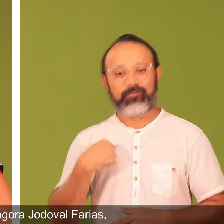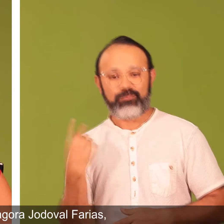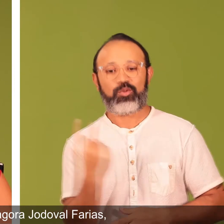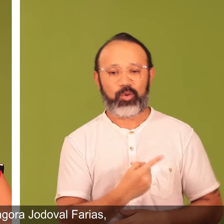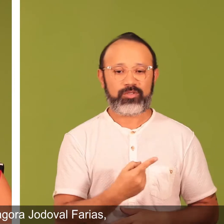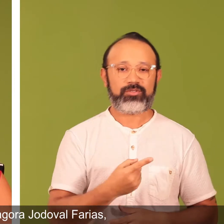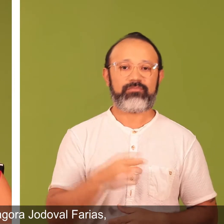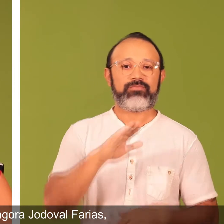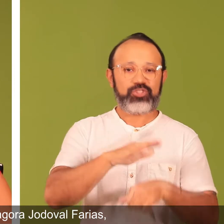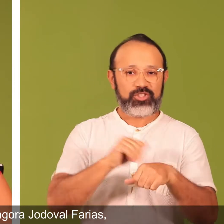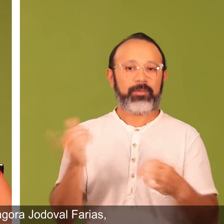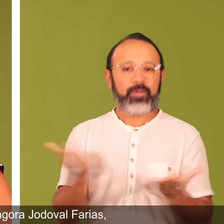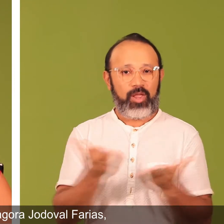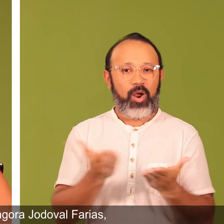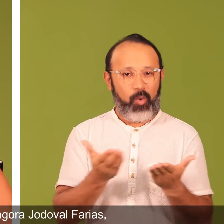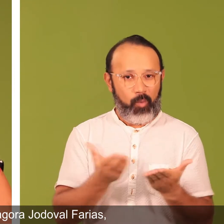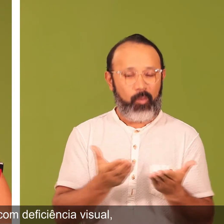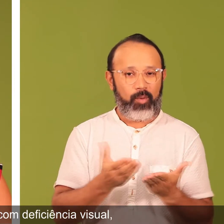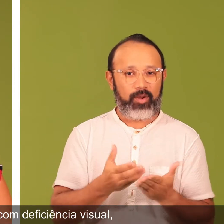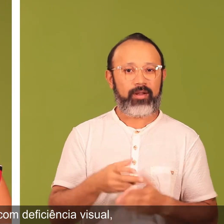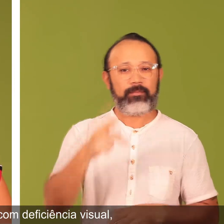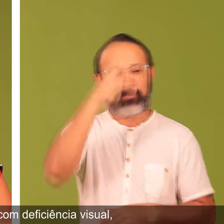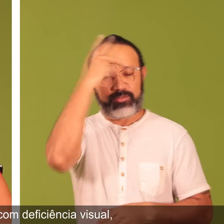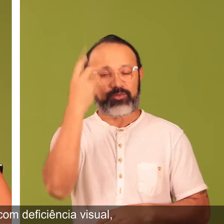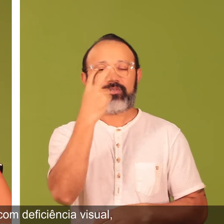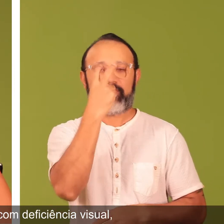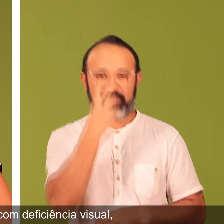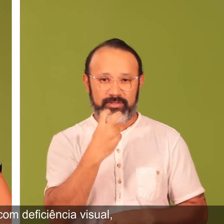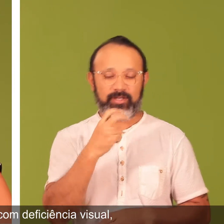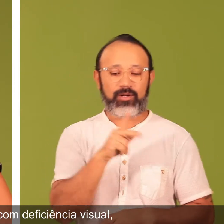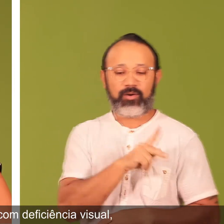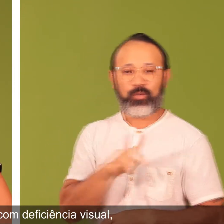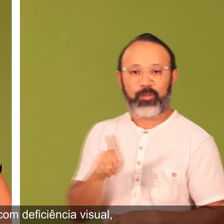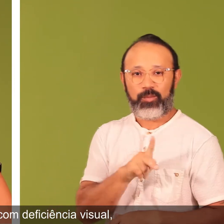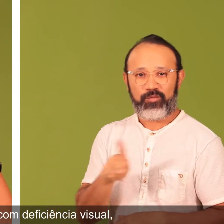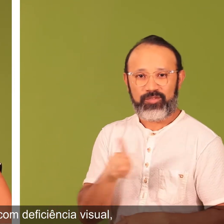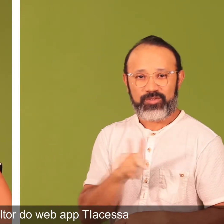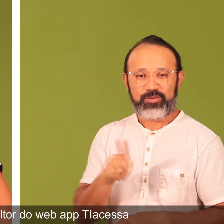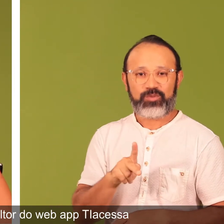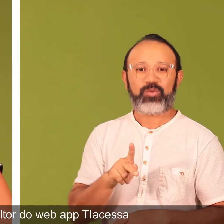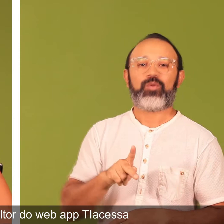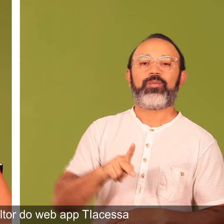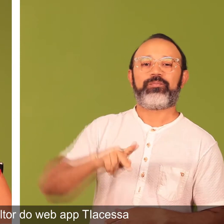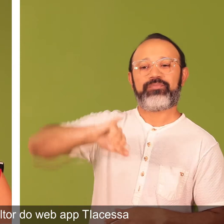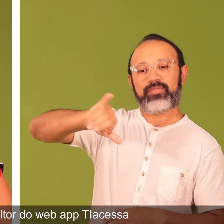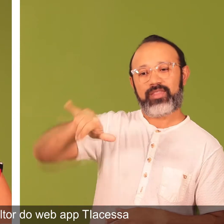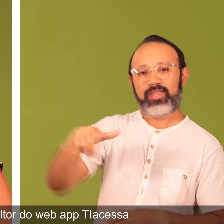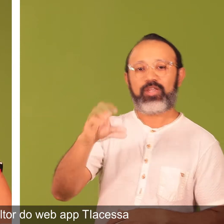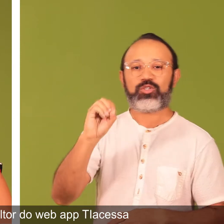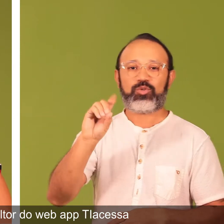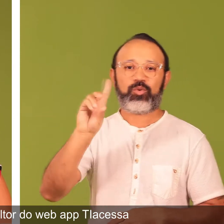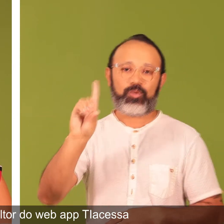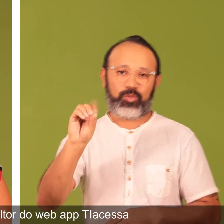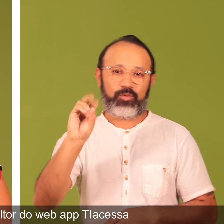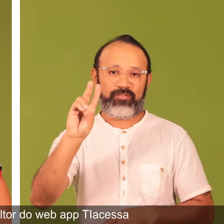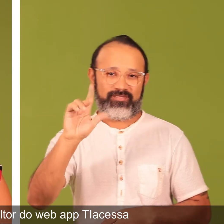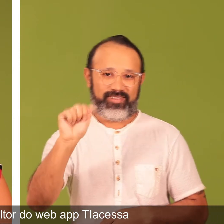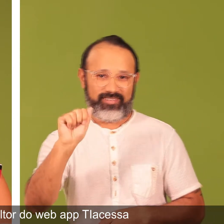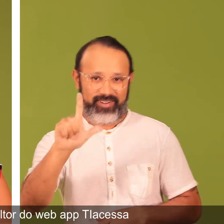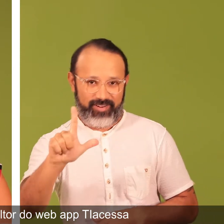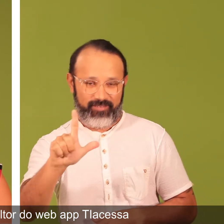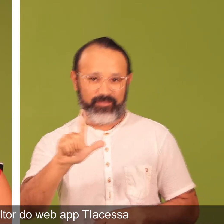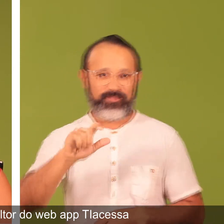convidamos agora jodoval Farias que a pessoa com deficiência visual professor e consultor